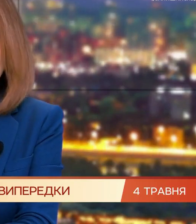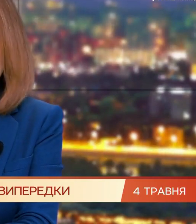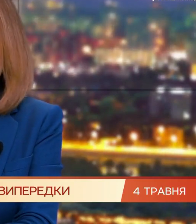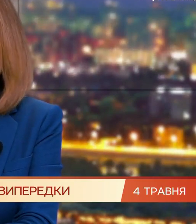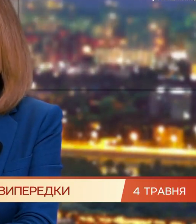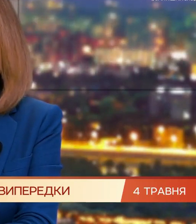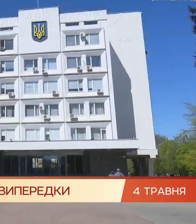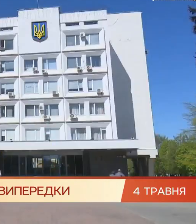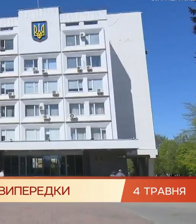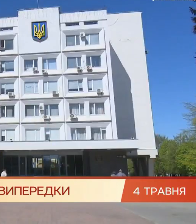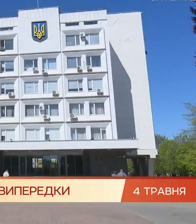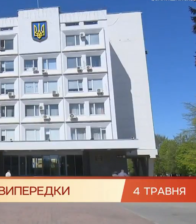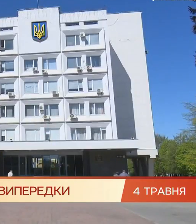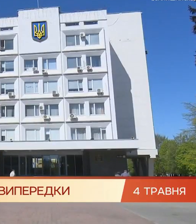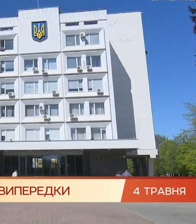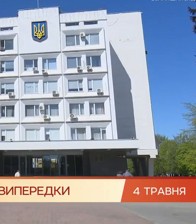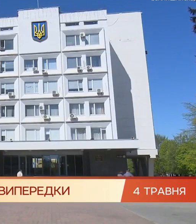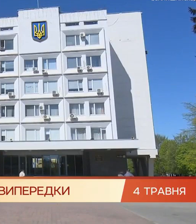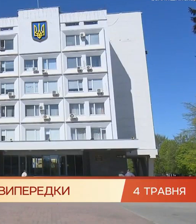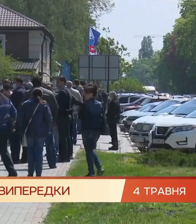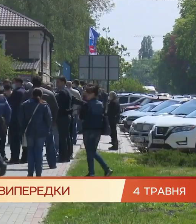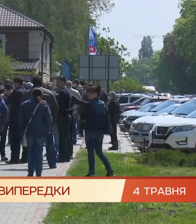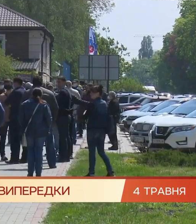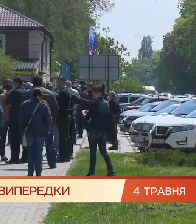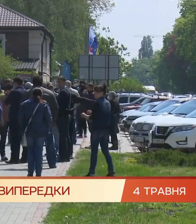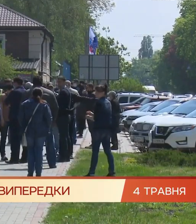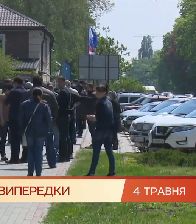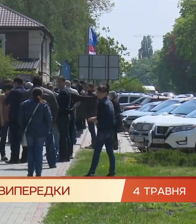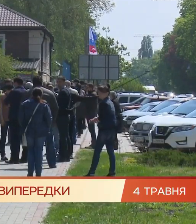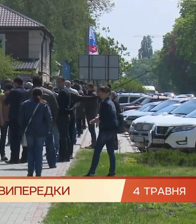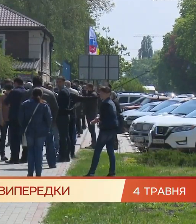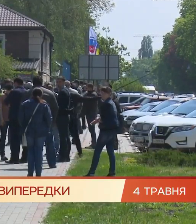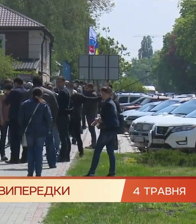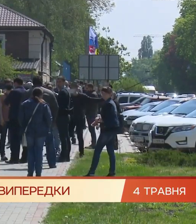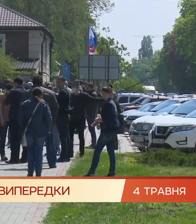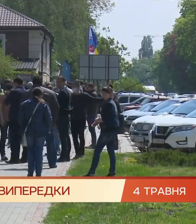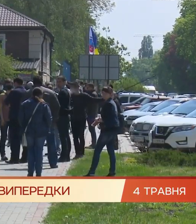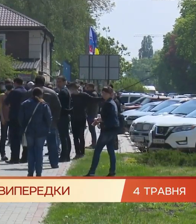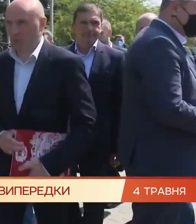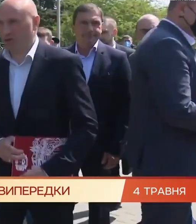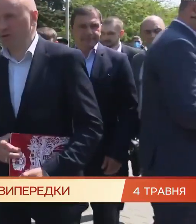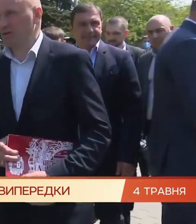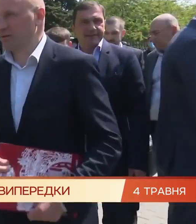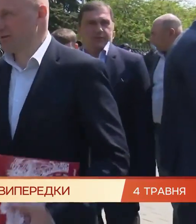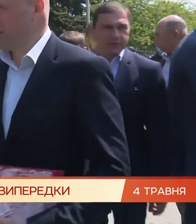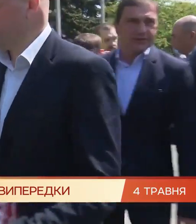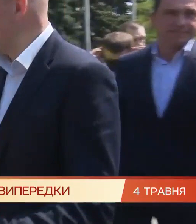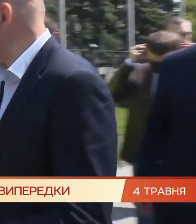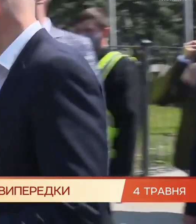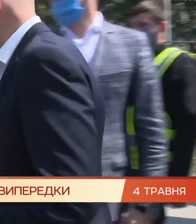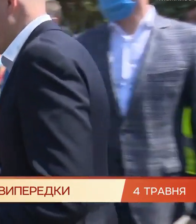Дивіться. Черкаси. Місцевий мер іде на допит. Туди викликали, бо минулого тижня самовільно, попри позицію